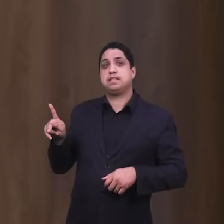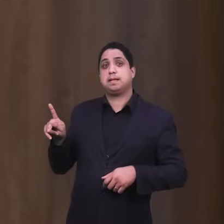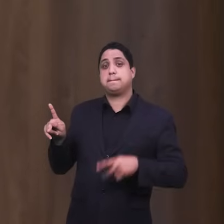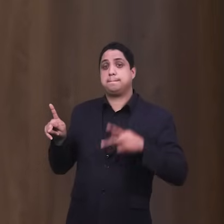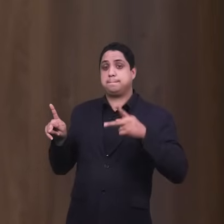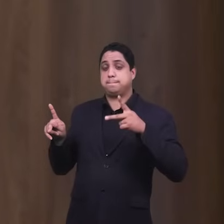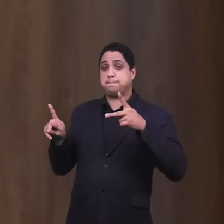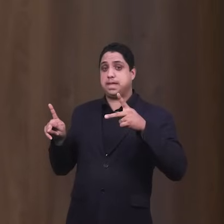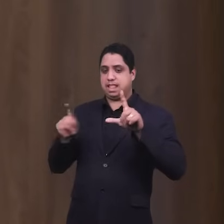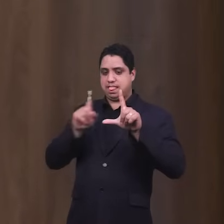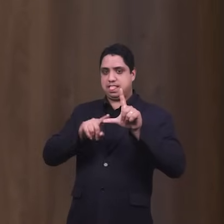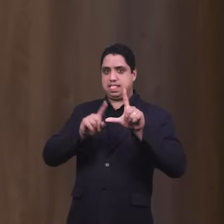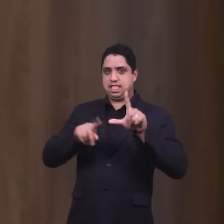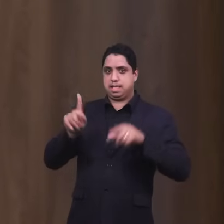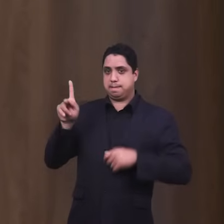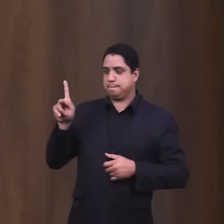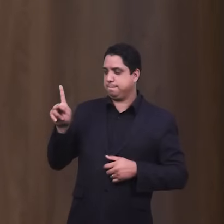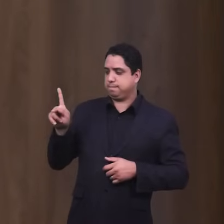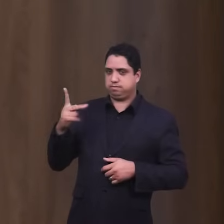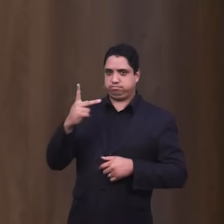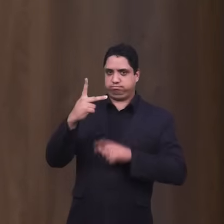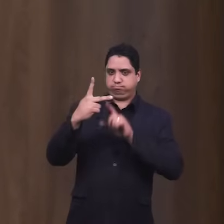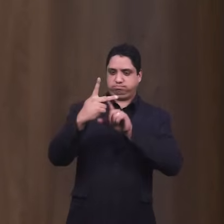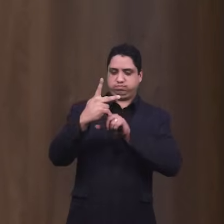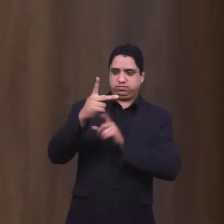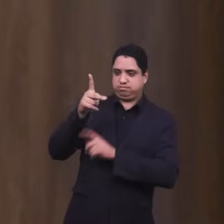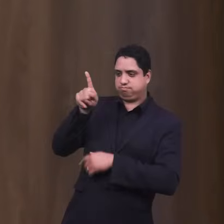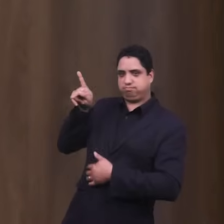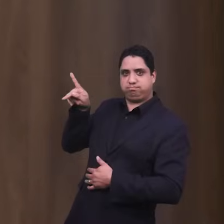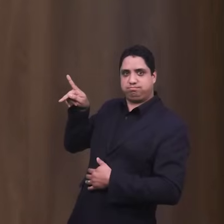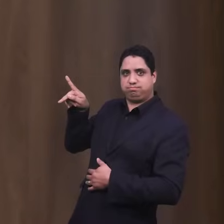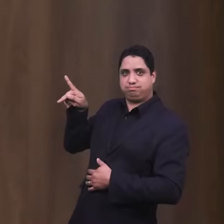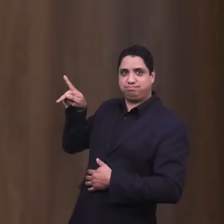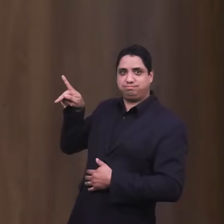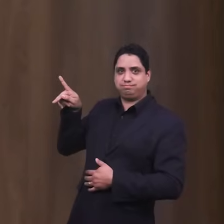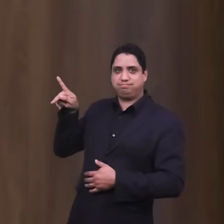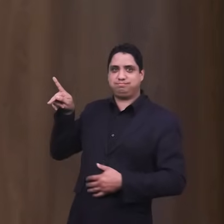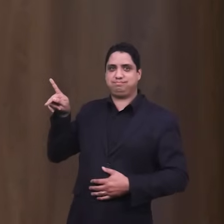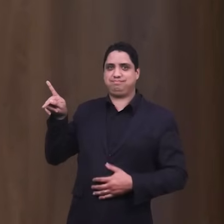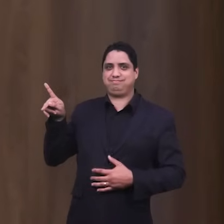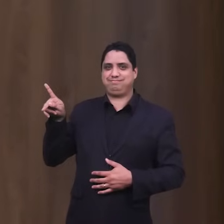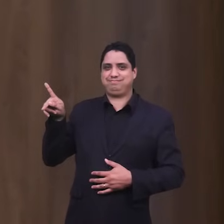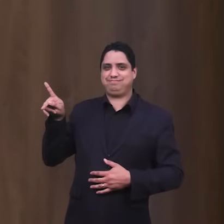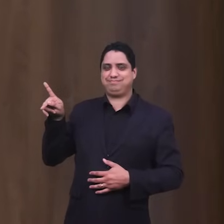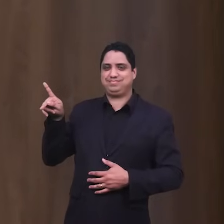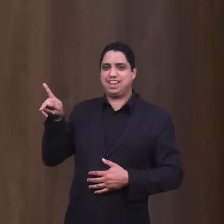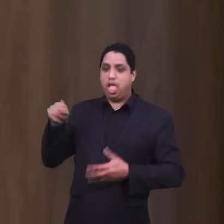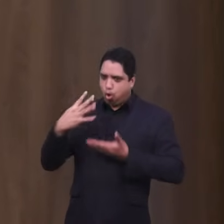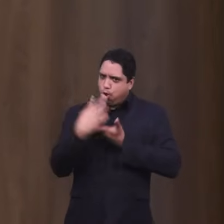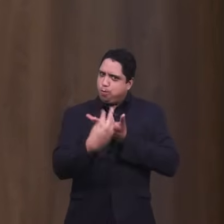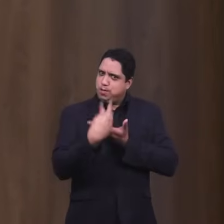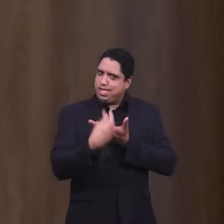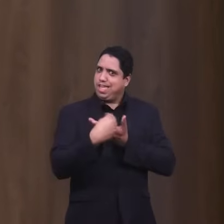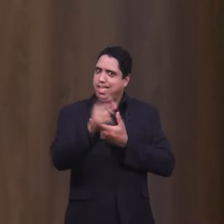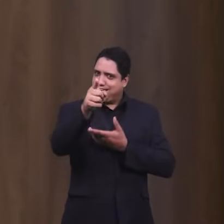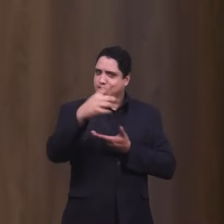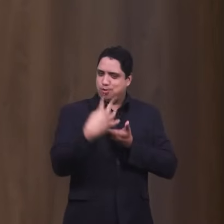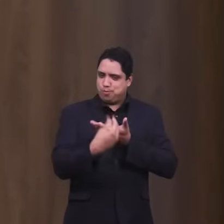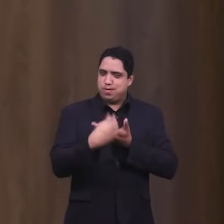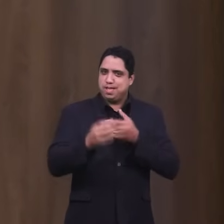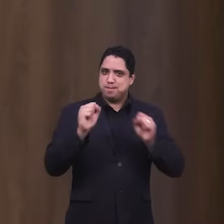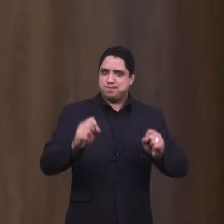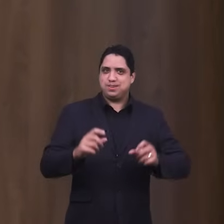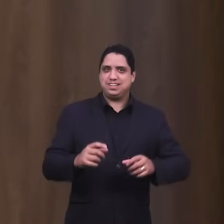a letra P, ok? Vamos fazer comigo? Não adianta você ficar me olhando não, ó. Tá sentado no sofá, tá em